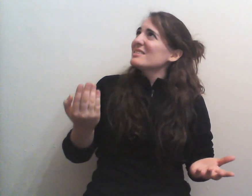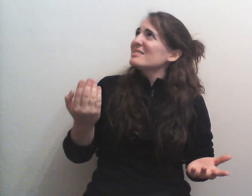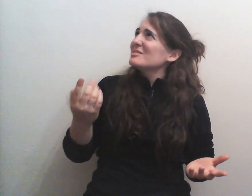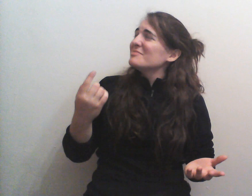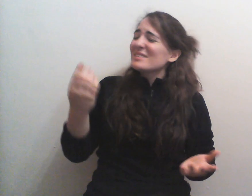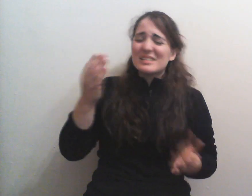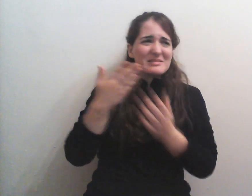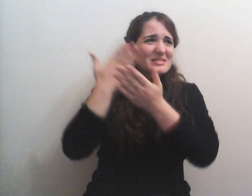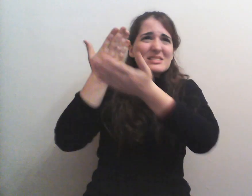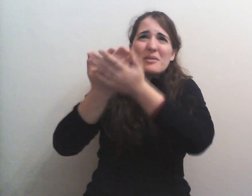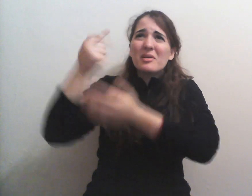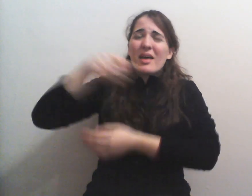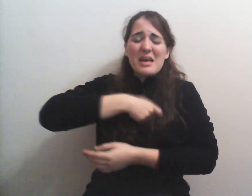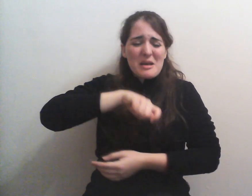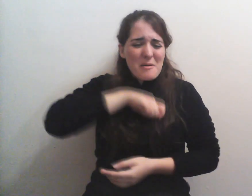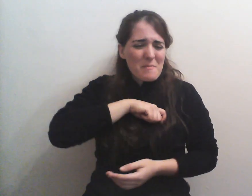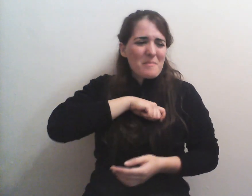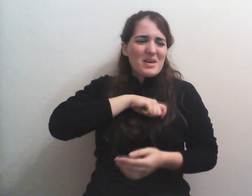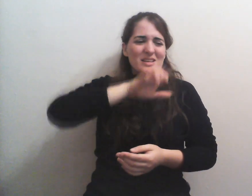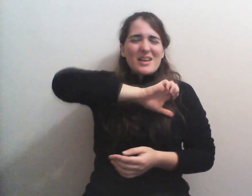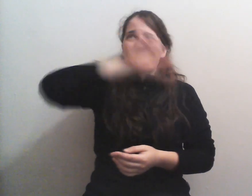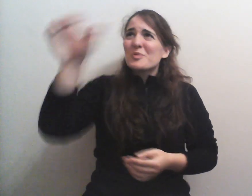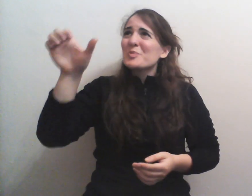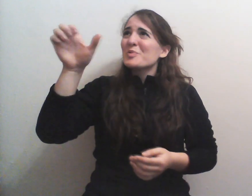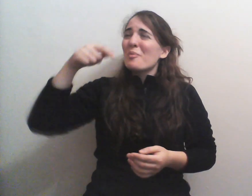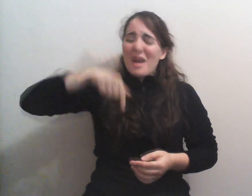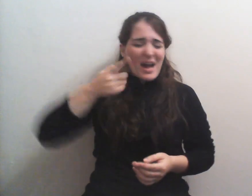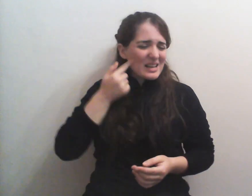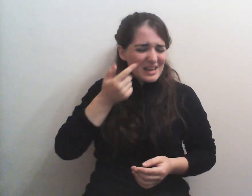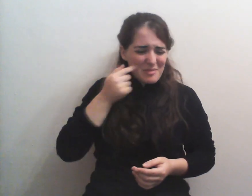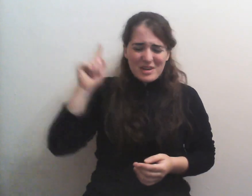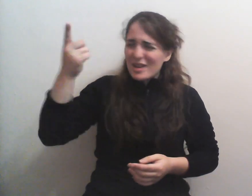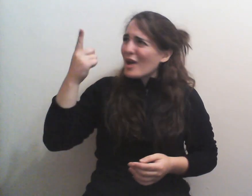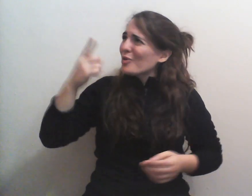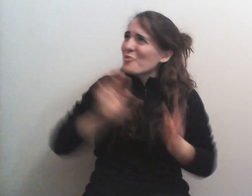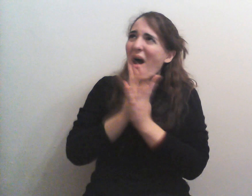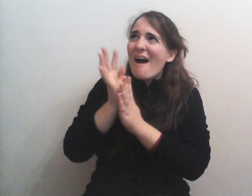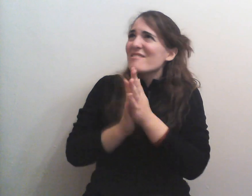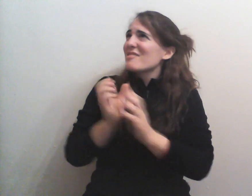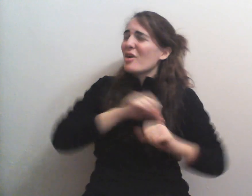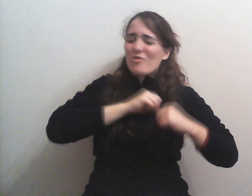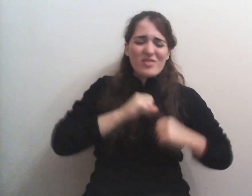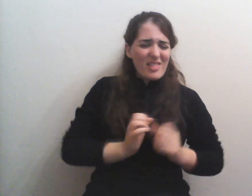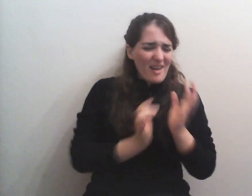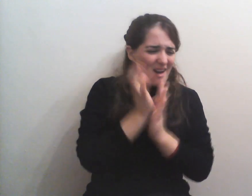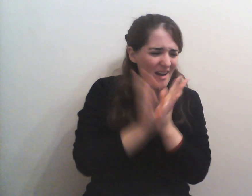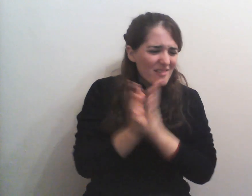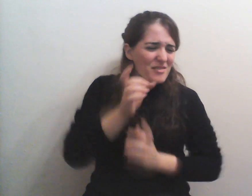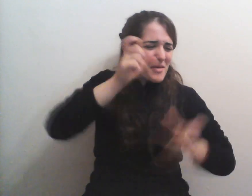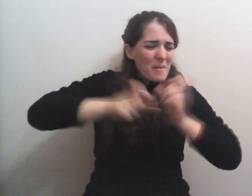Europa. Aviva tu obra, oh Dios, en medio de los tiempos. En medio de los tiempos, hasta conocer. En la